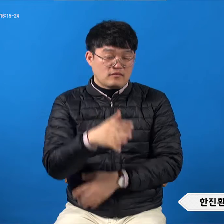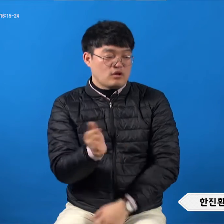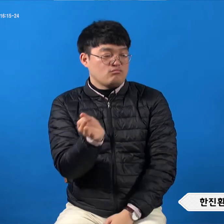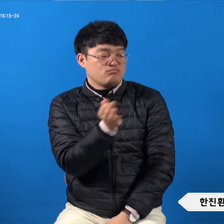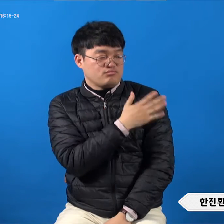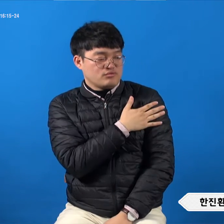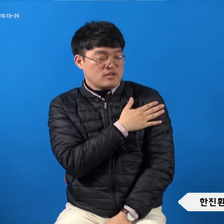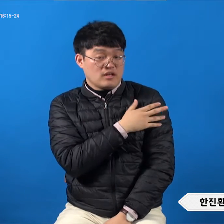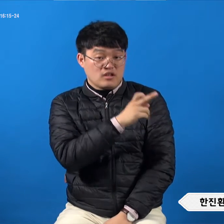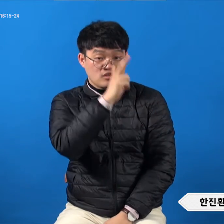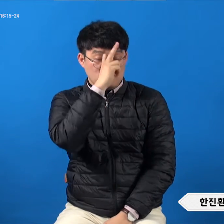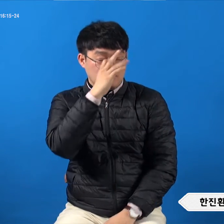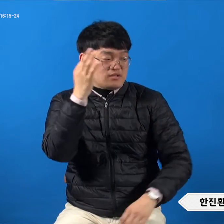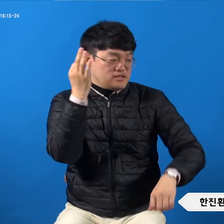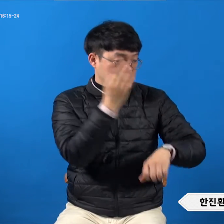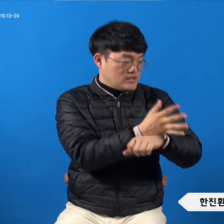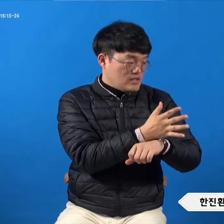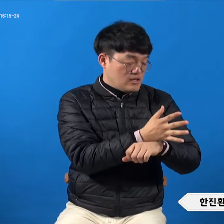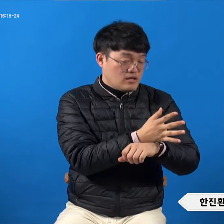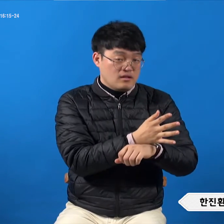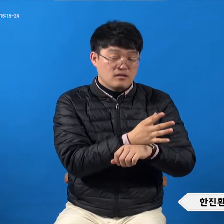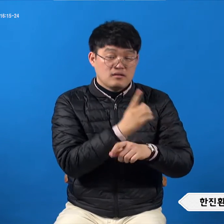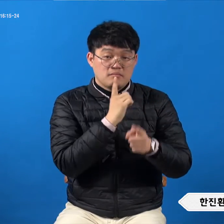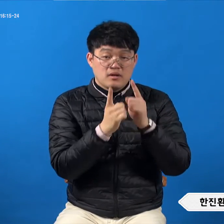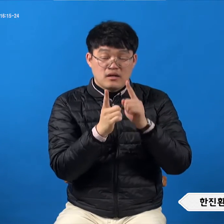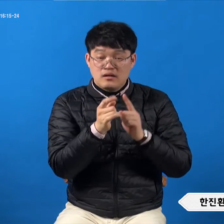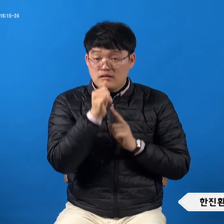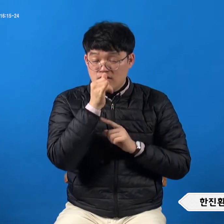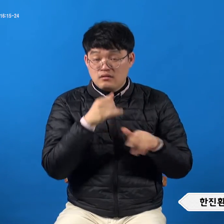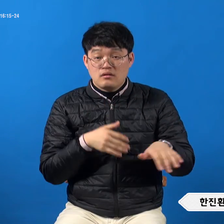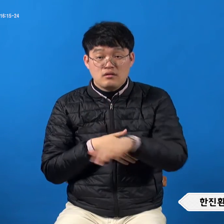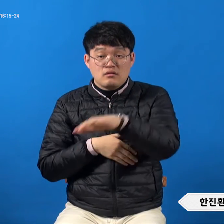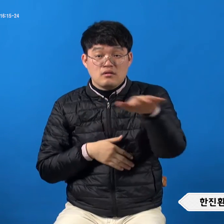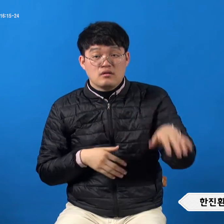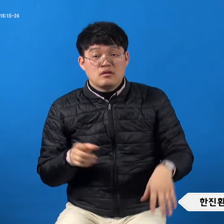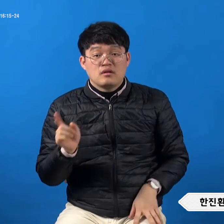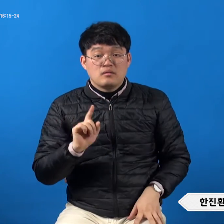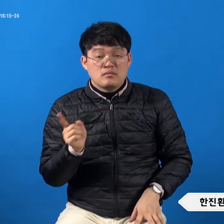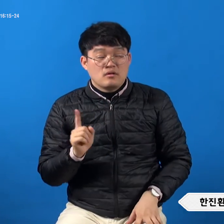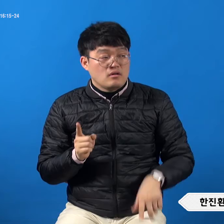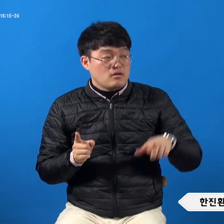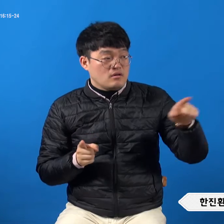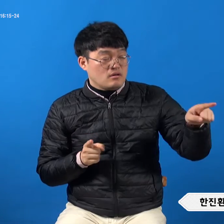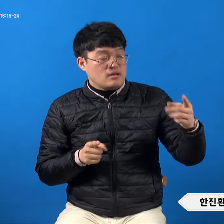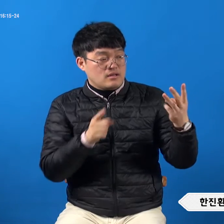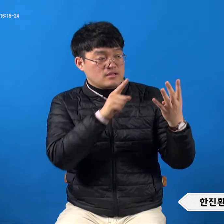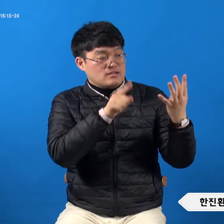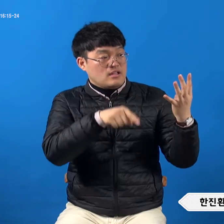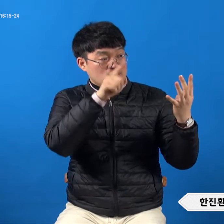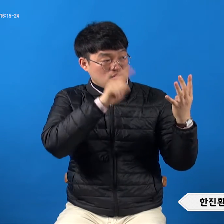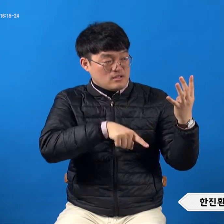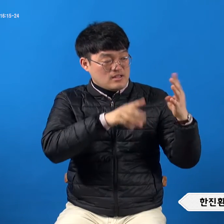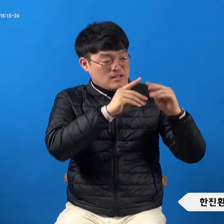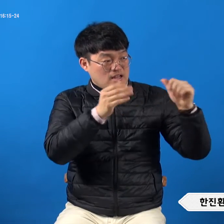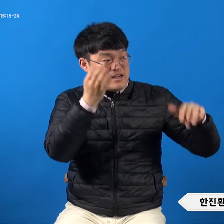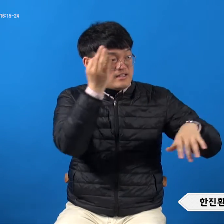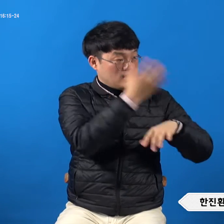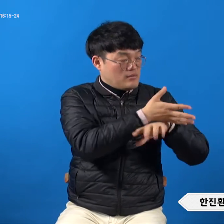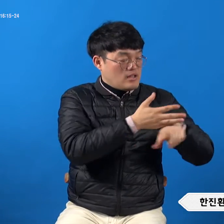점심을 사라 하는 말이 그 말입니다. 우리는 그 반대로 합니다. 사촌이 논을 사면 배가